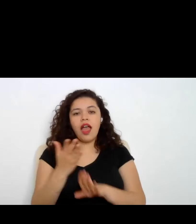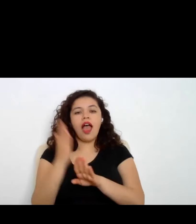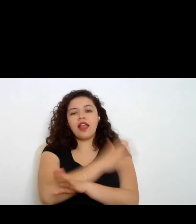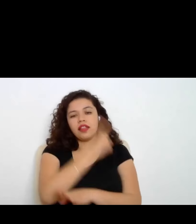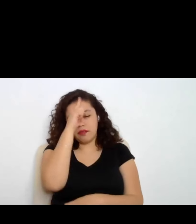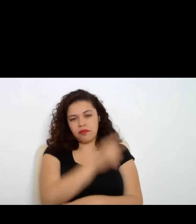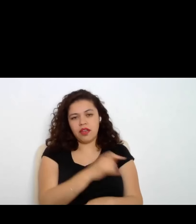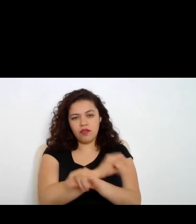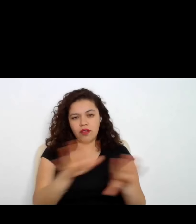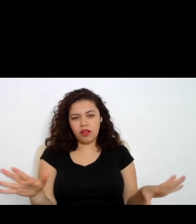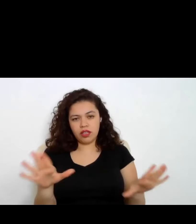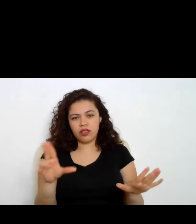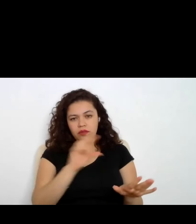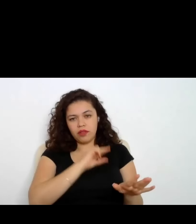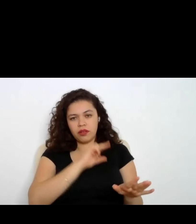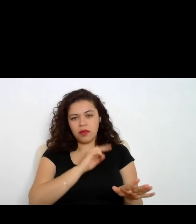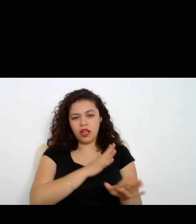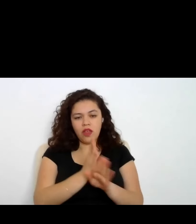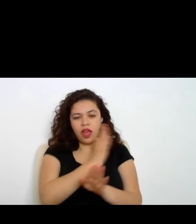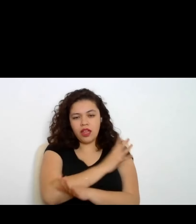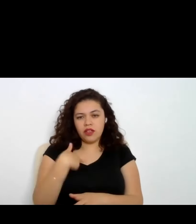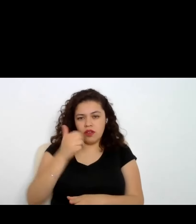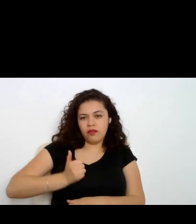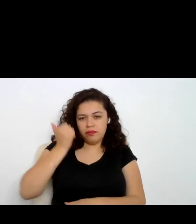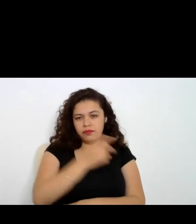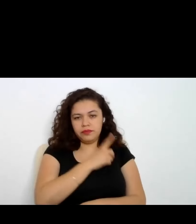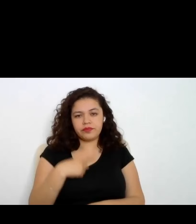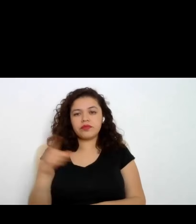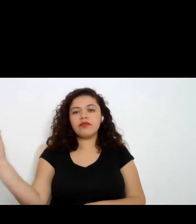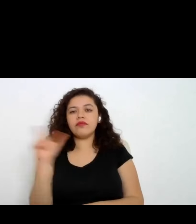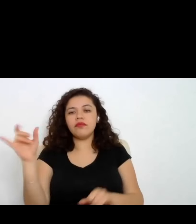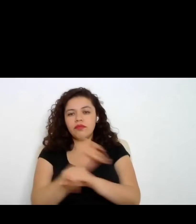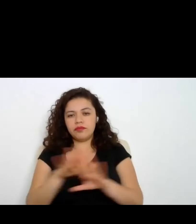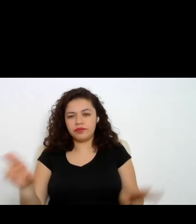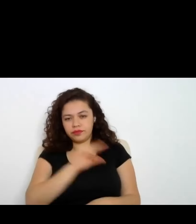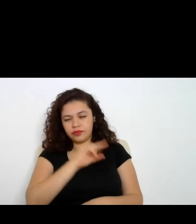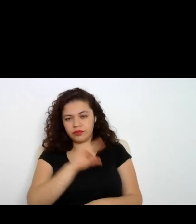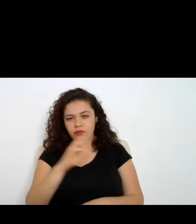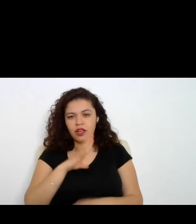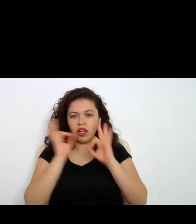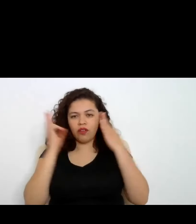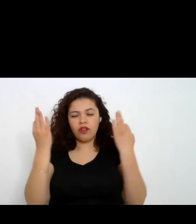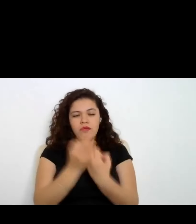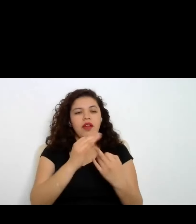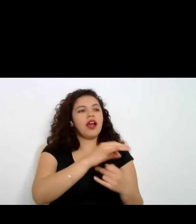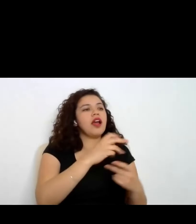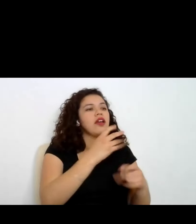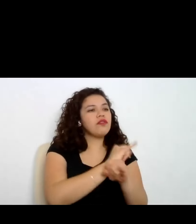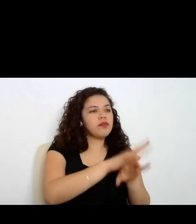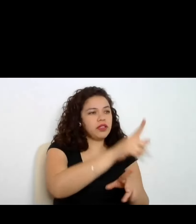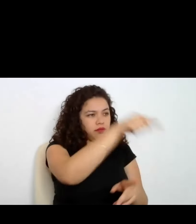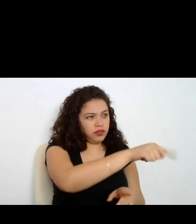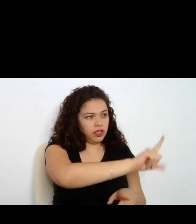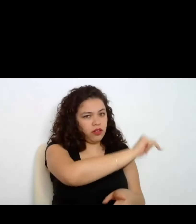de los datos personales. Esto es cuando los datos personales se obtienen de manera indirecta, pero el tratamiento para el